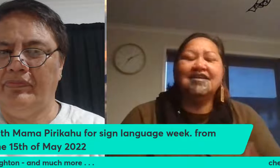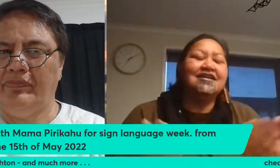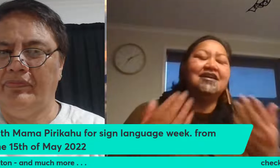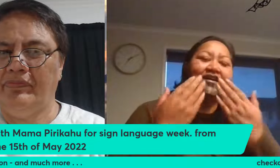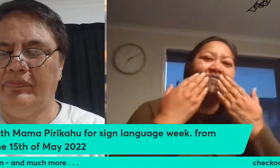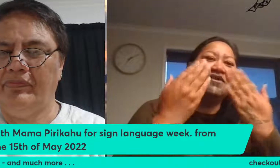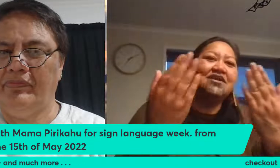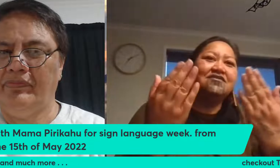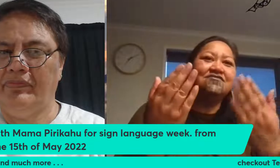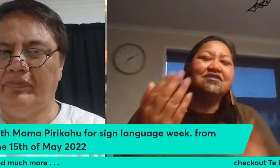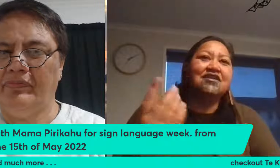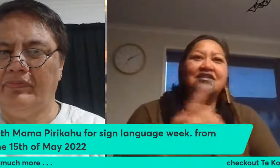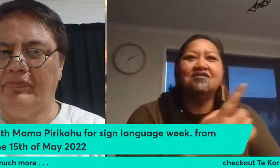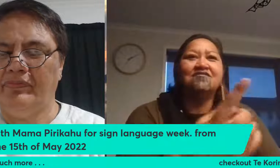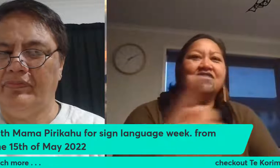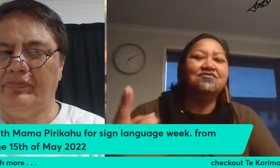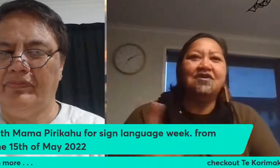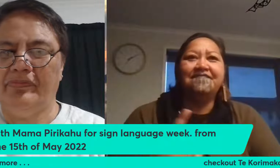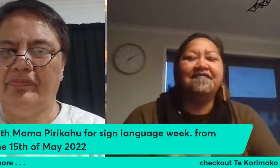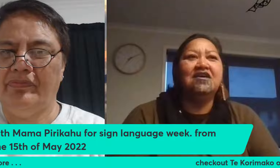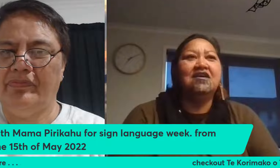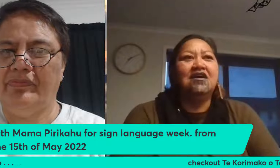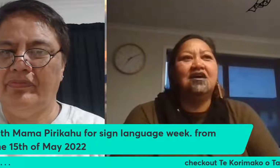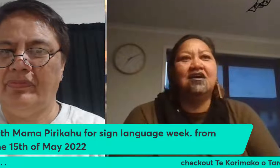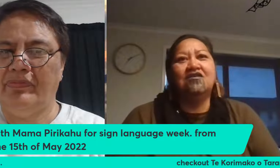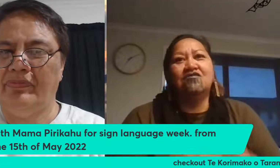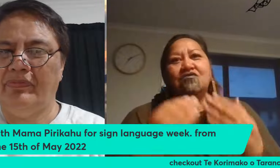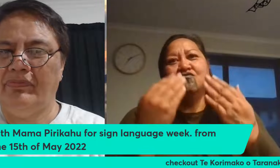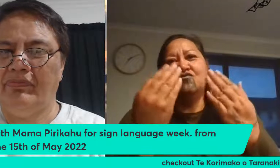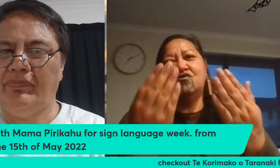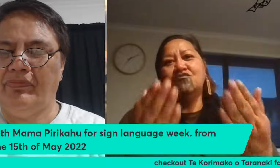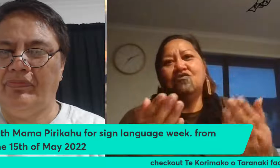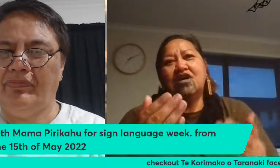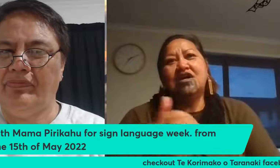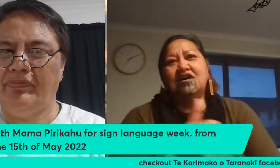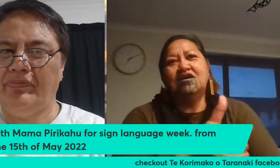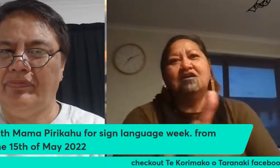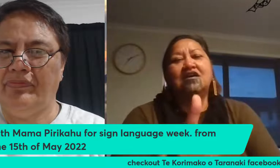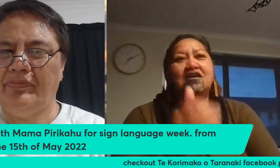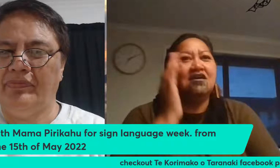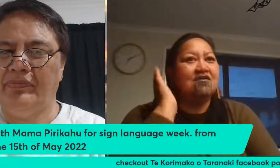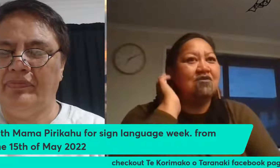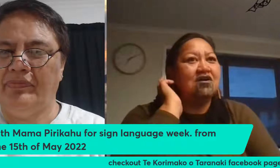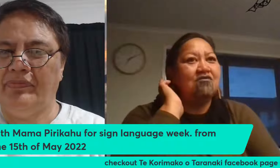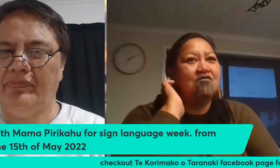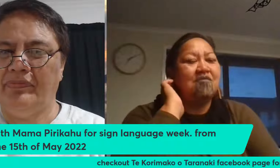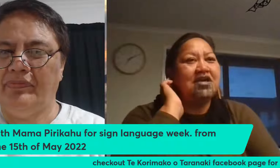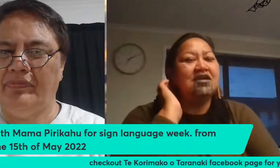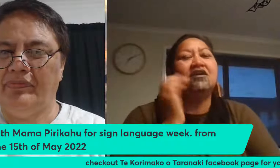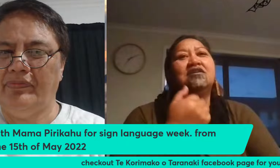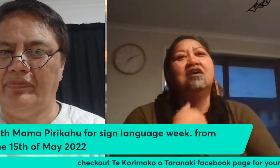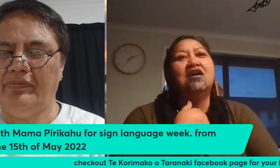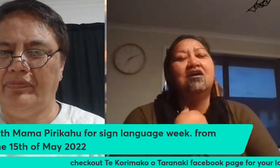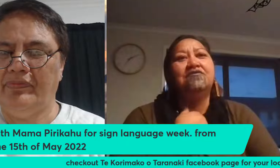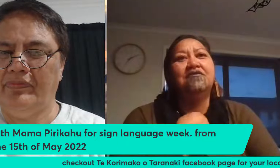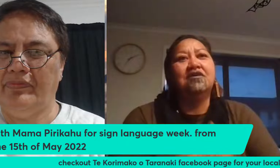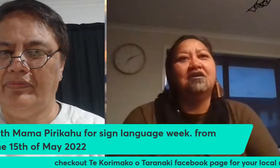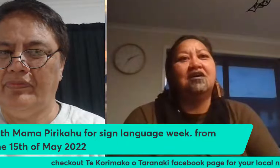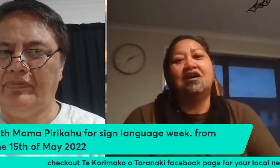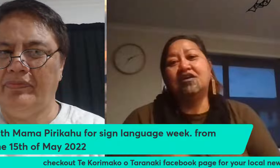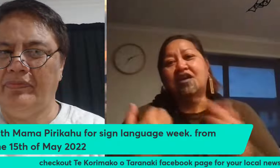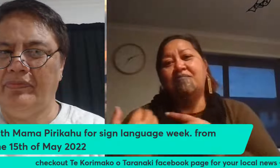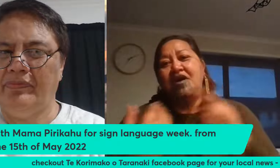nerangi. Tēnei rā ka me I atu ki a tātou katoa. Koutou rā e wakarongo mai ana ki a